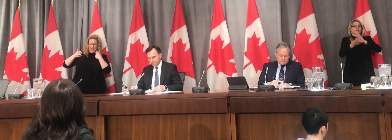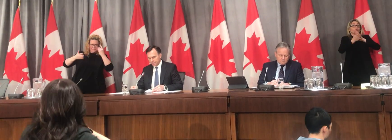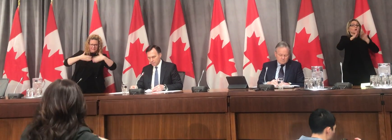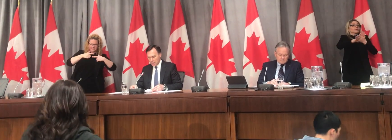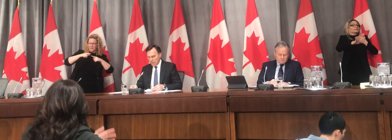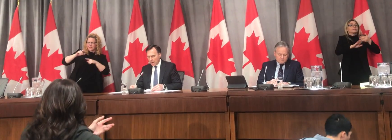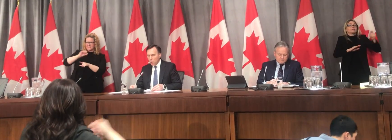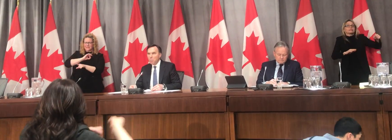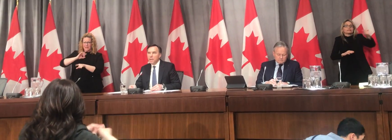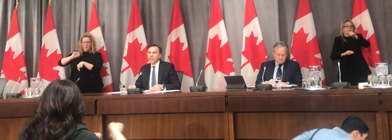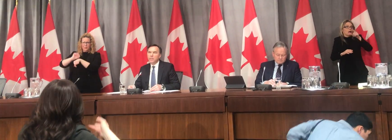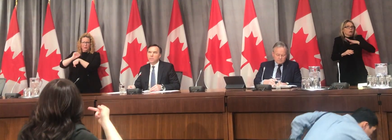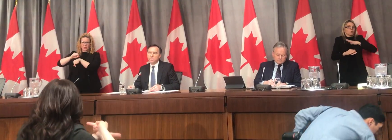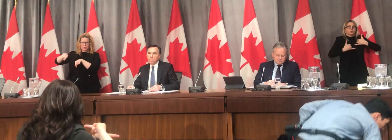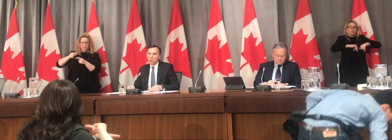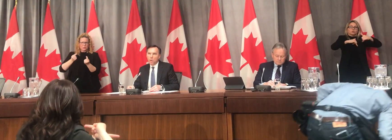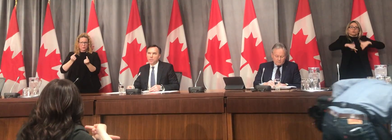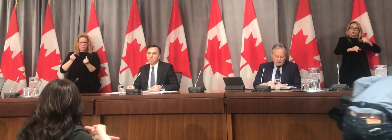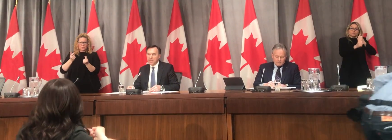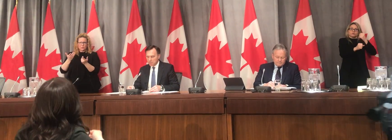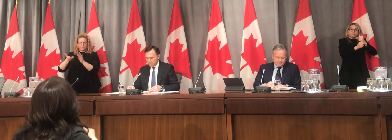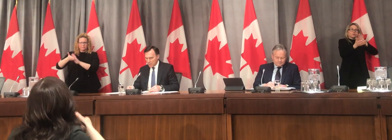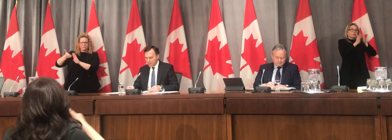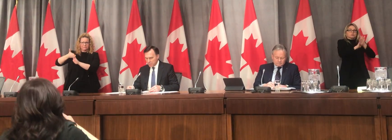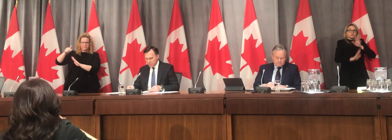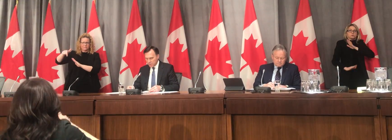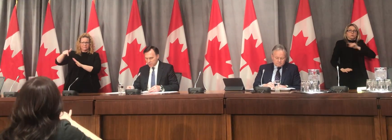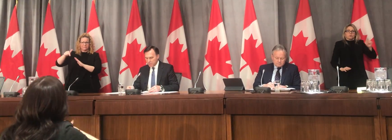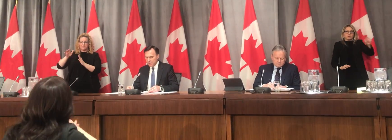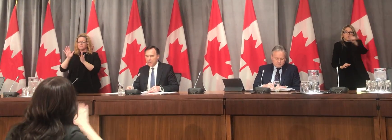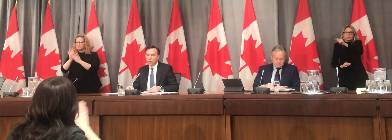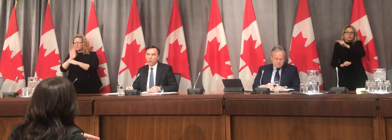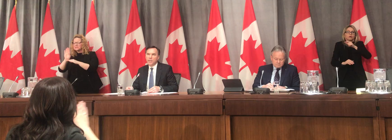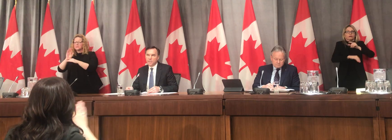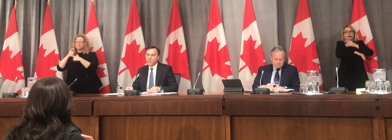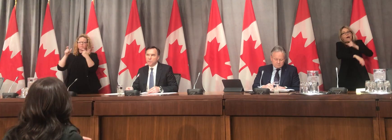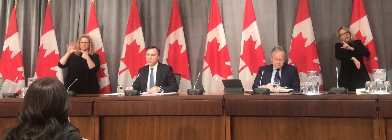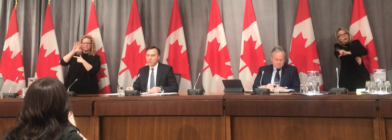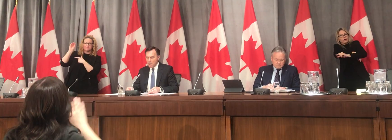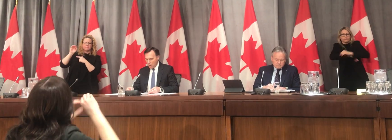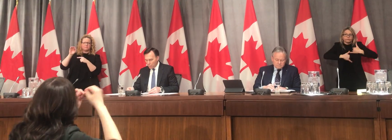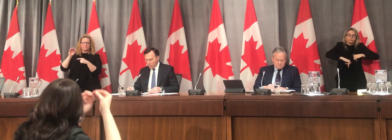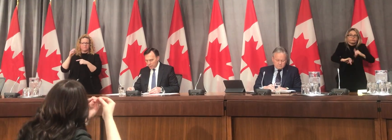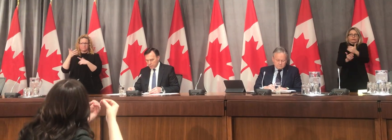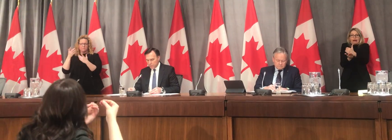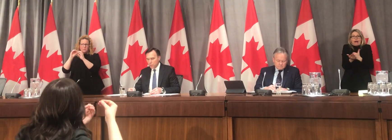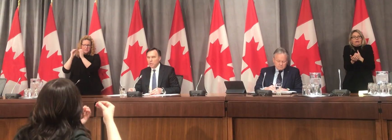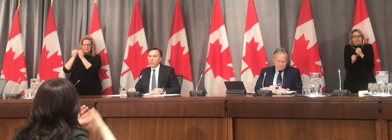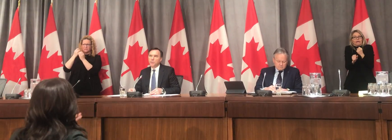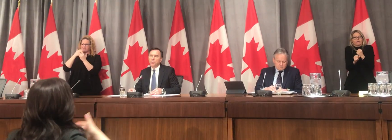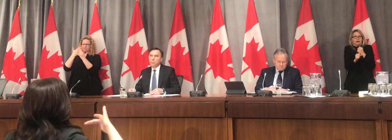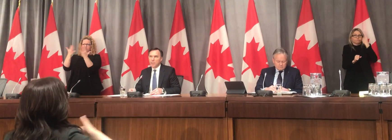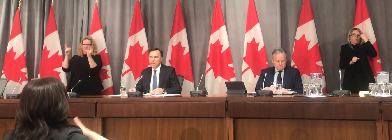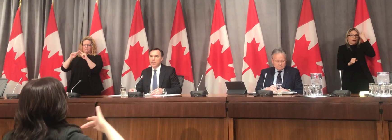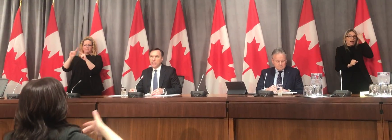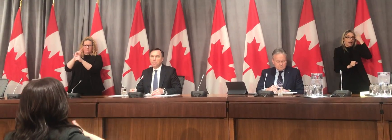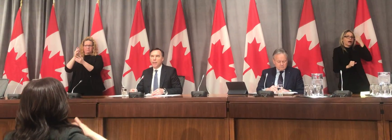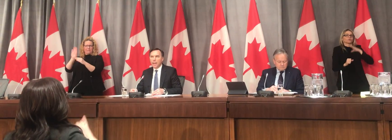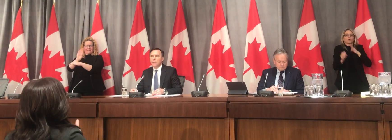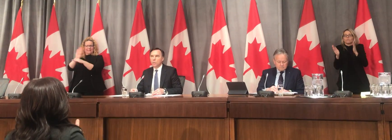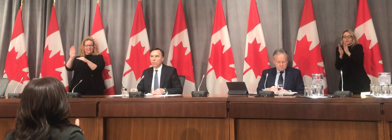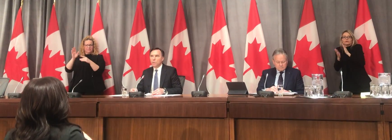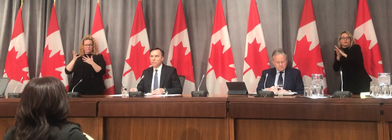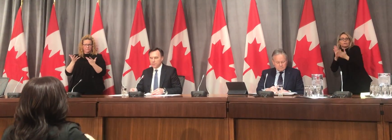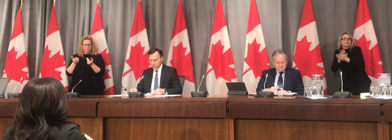staff. I know many small and medium-sized businesses and organizations are very concerned about their ability to